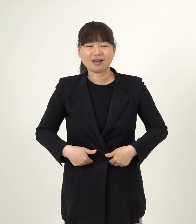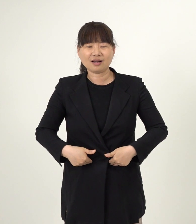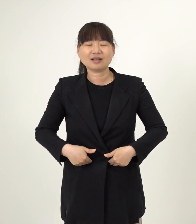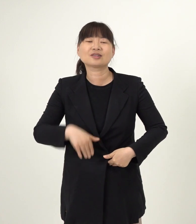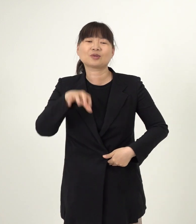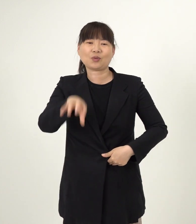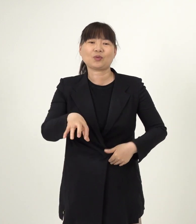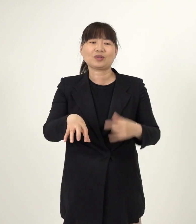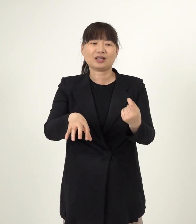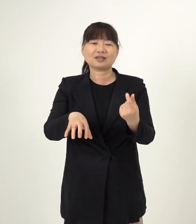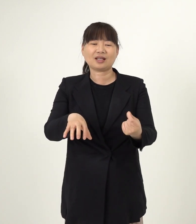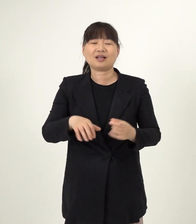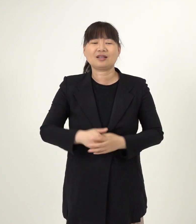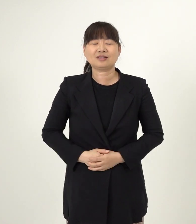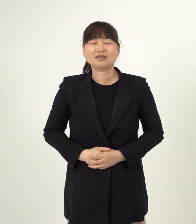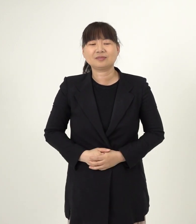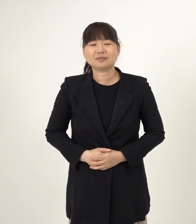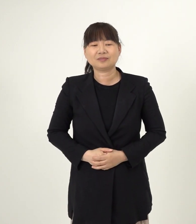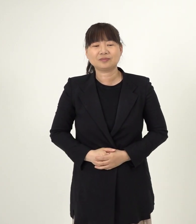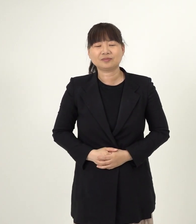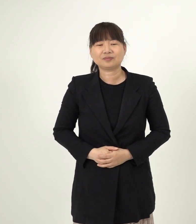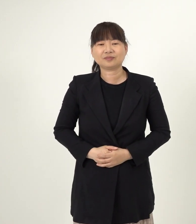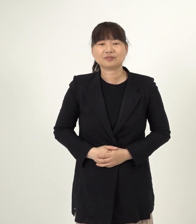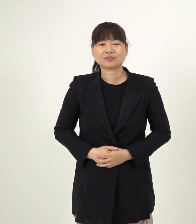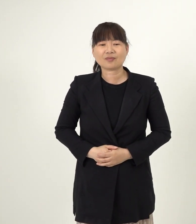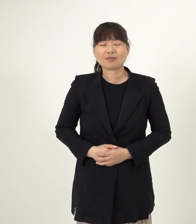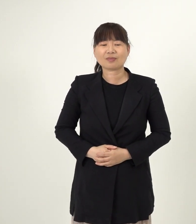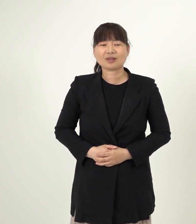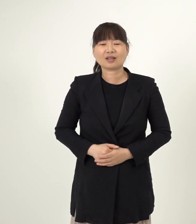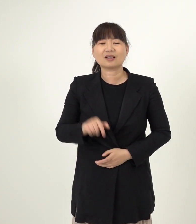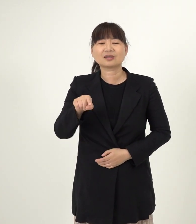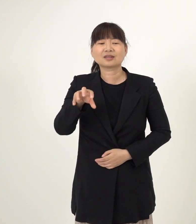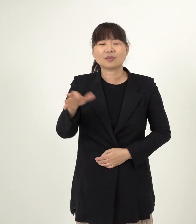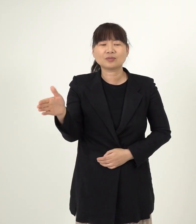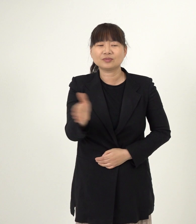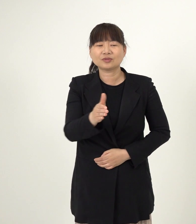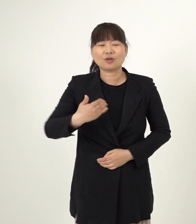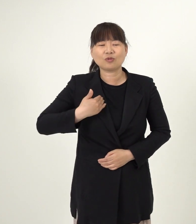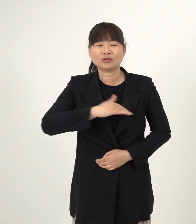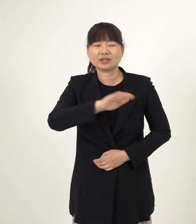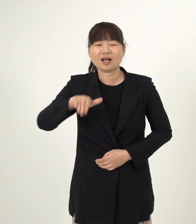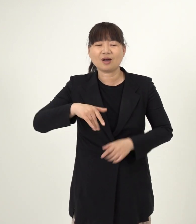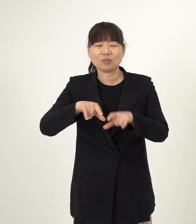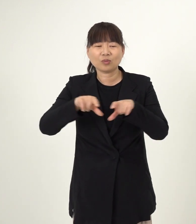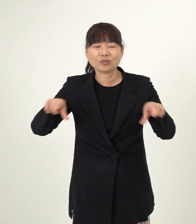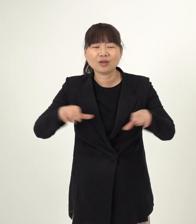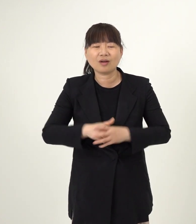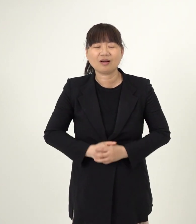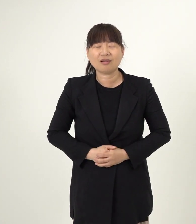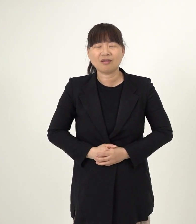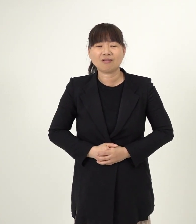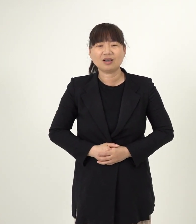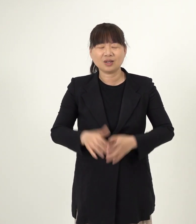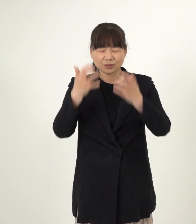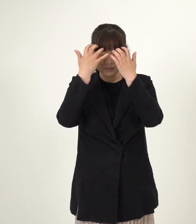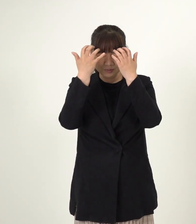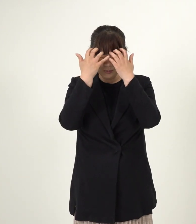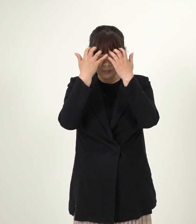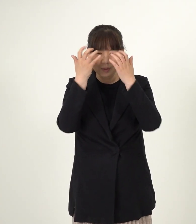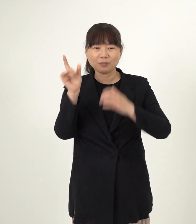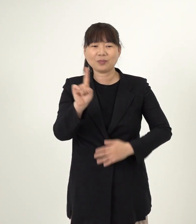현장이에요. 거기서 우리가 보통 고통이라는